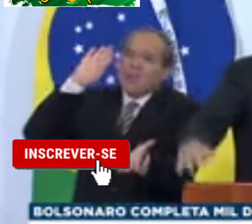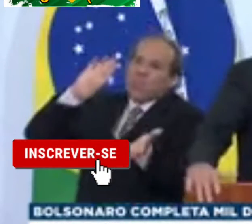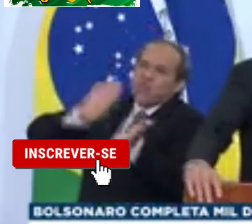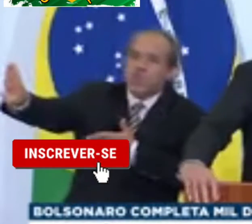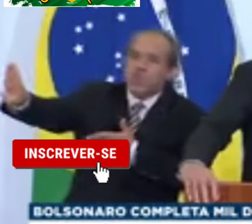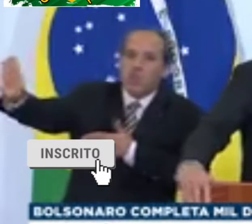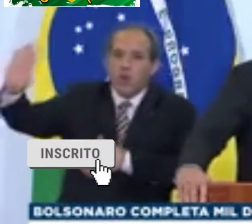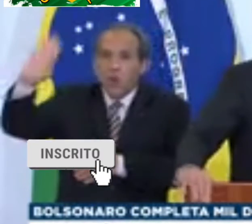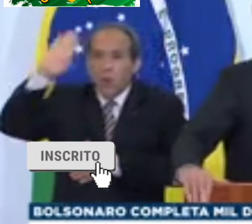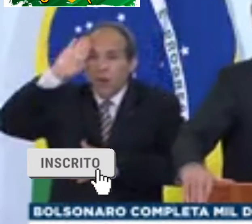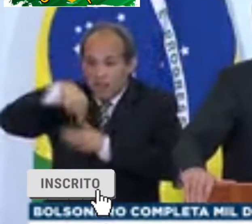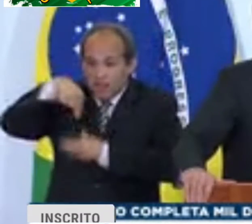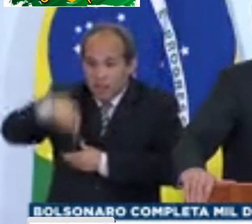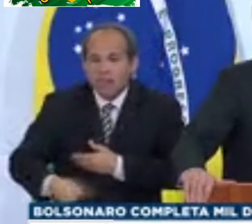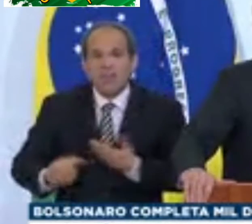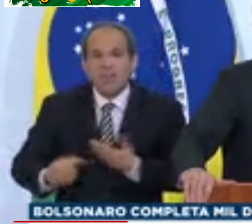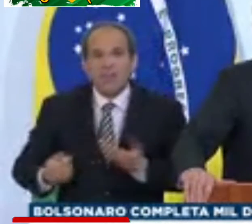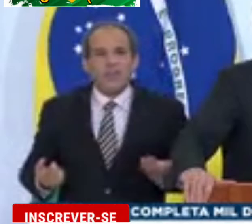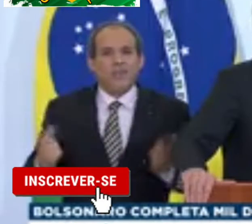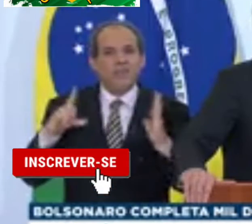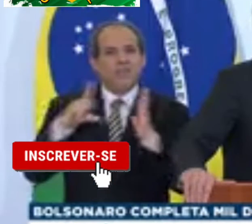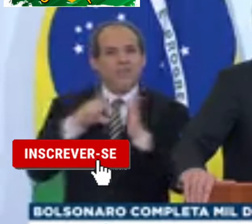desse prédio.